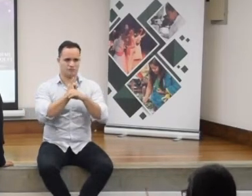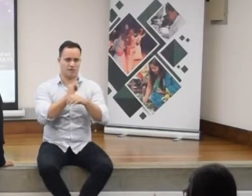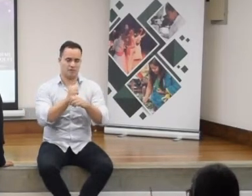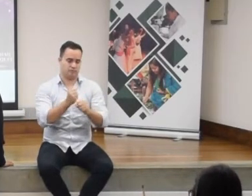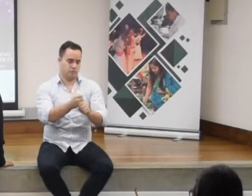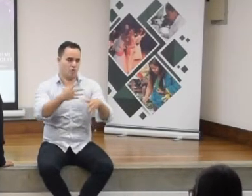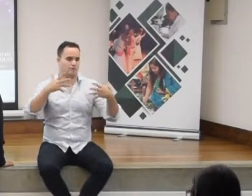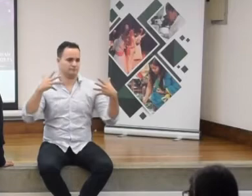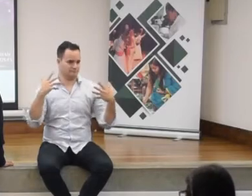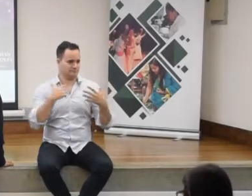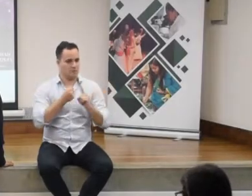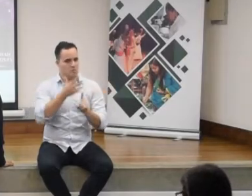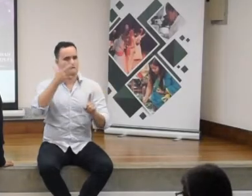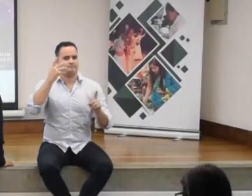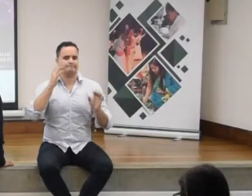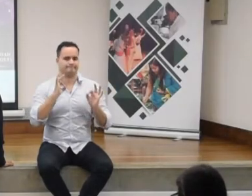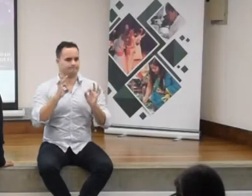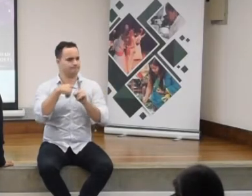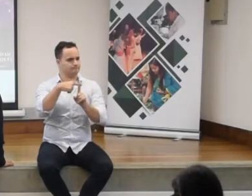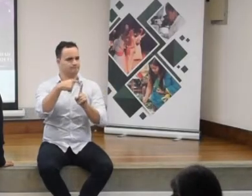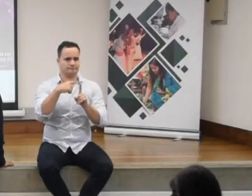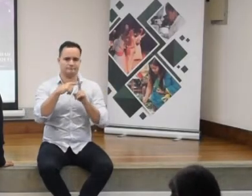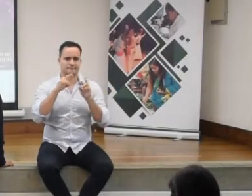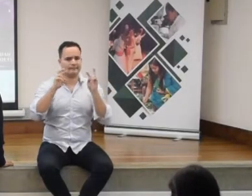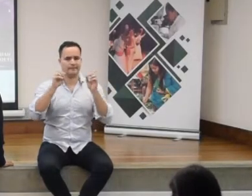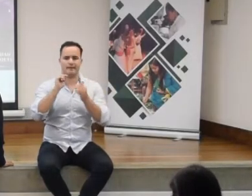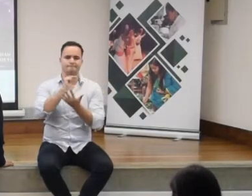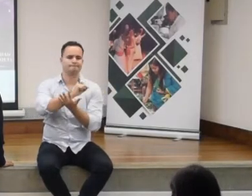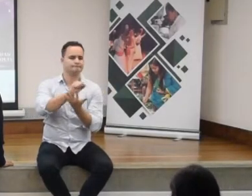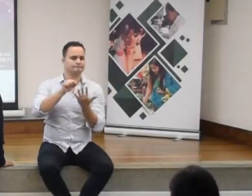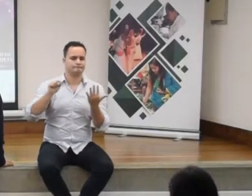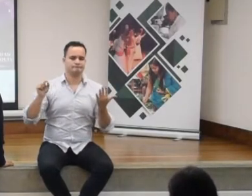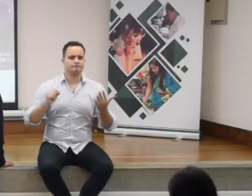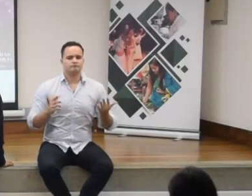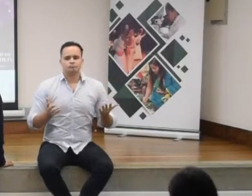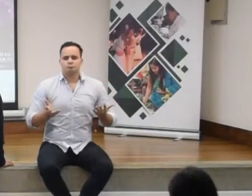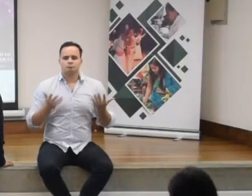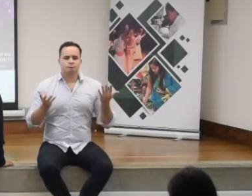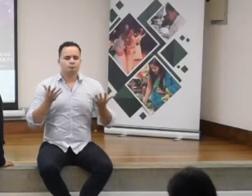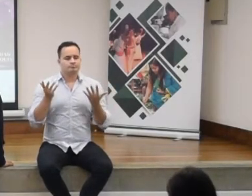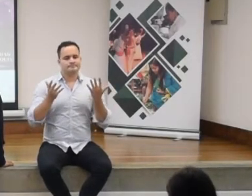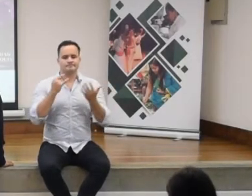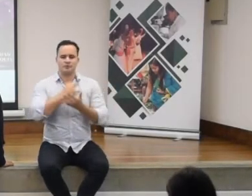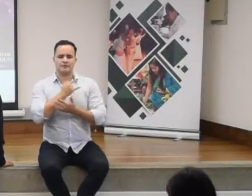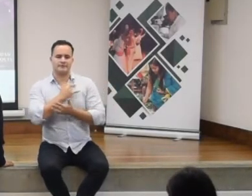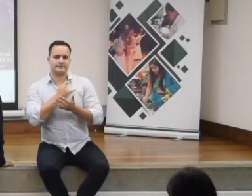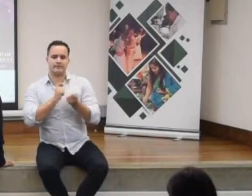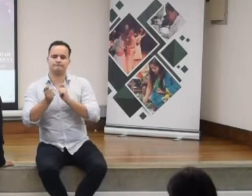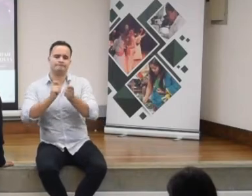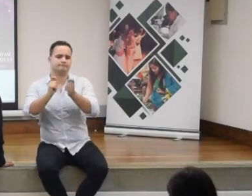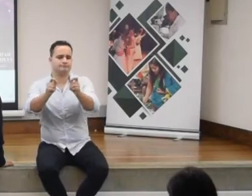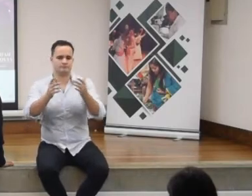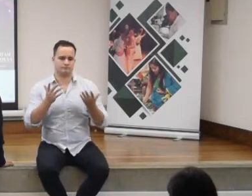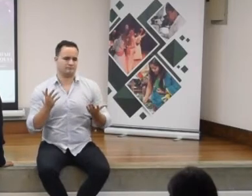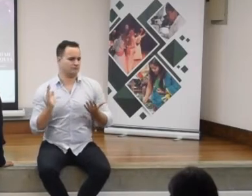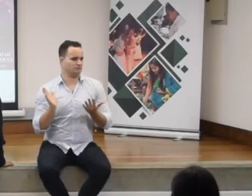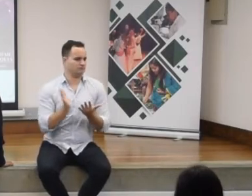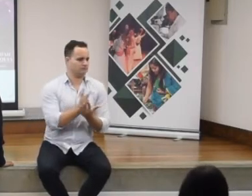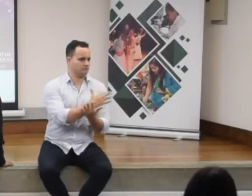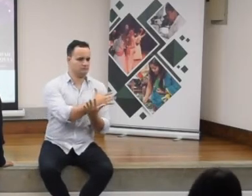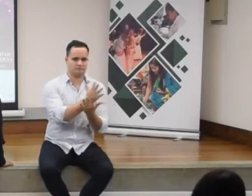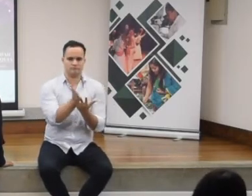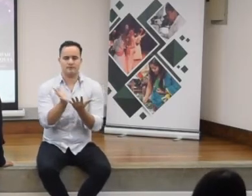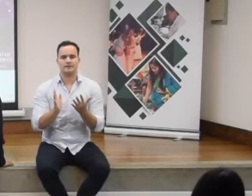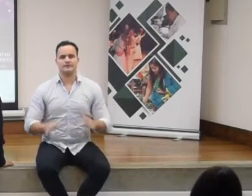institucional que redunde pues, en transformar precisamente las dinámicas de la universidad. En ese